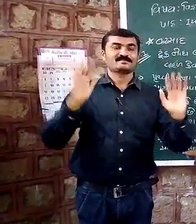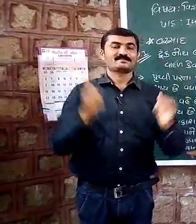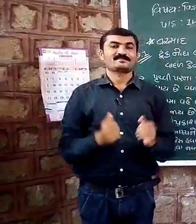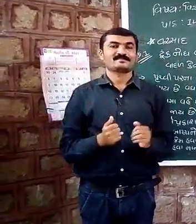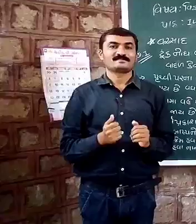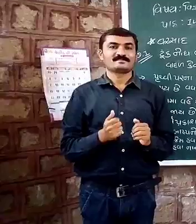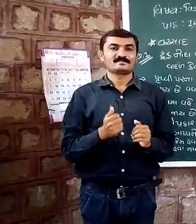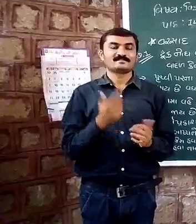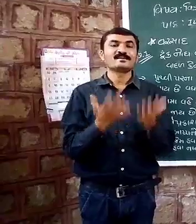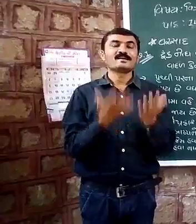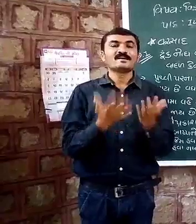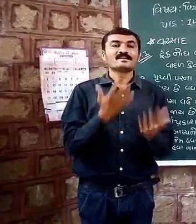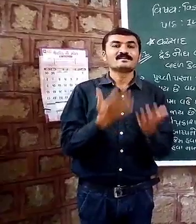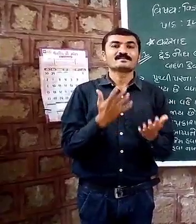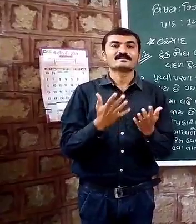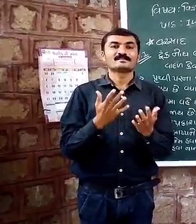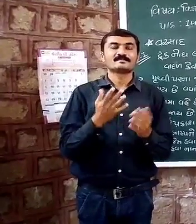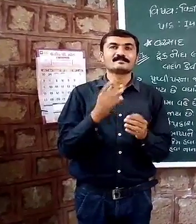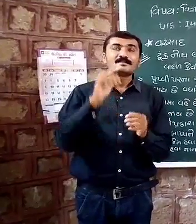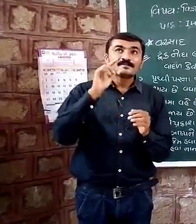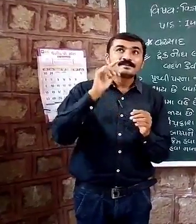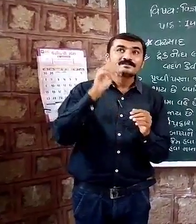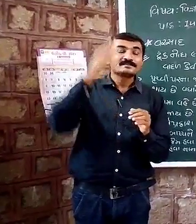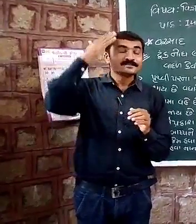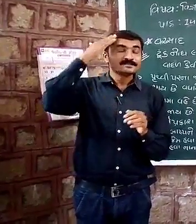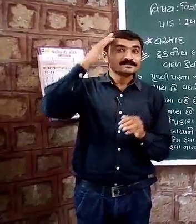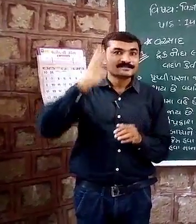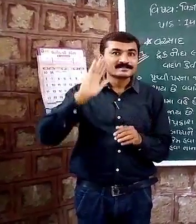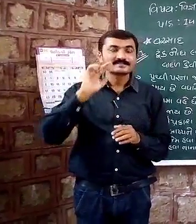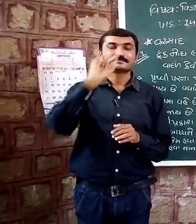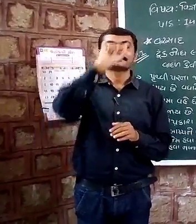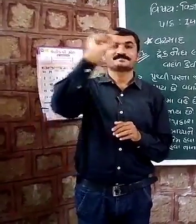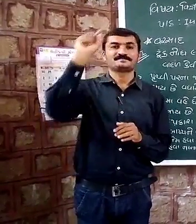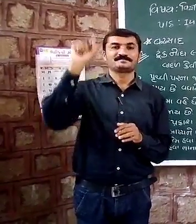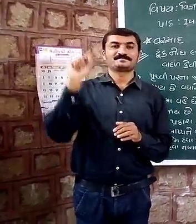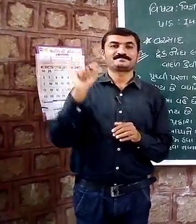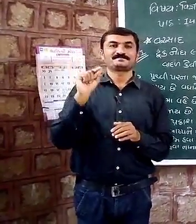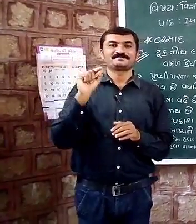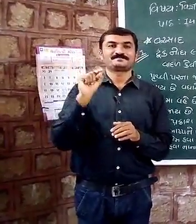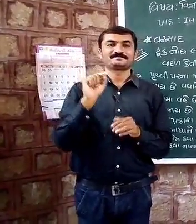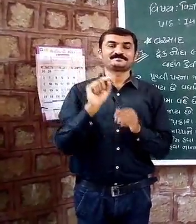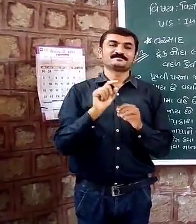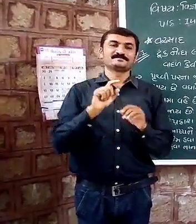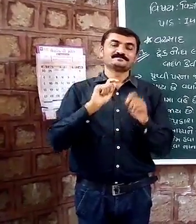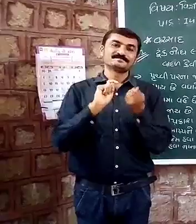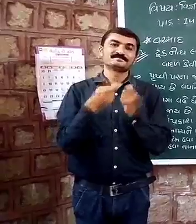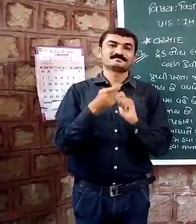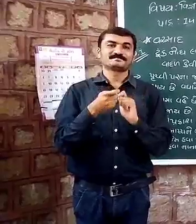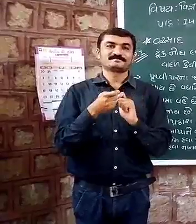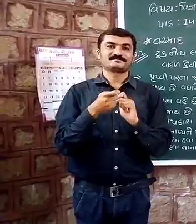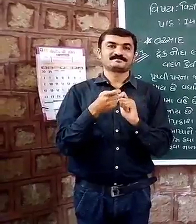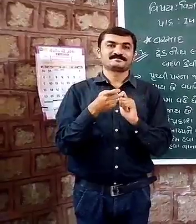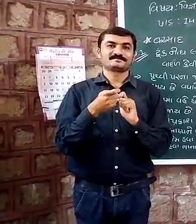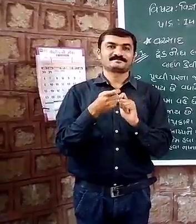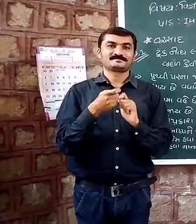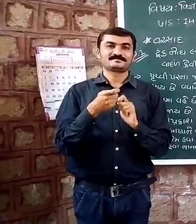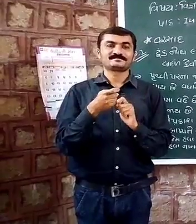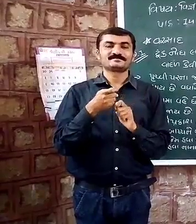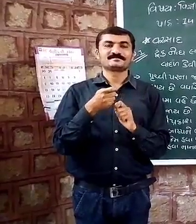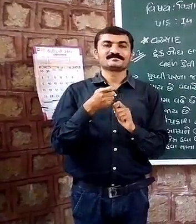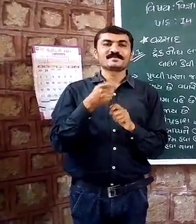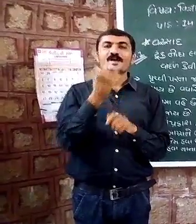આ હવા નાના બિંદુઓમાં ફેરવાય છે. હવાના ધૂળના રજકણો પાણી સાથે